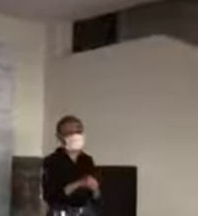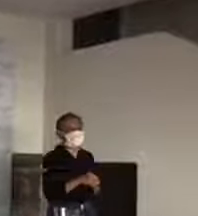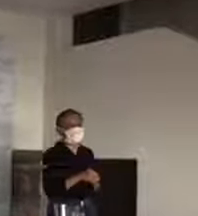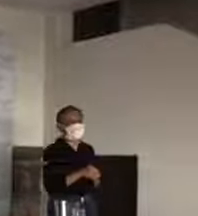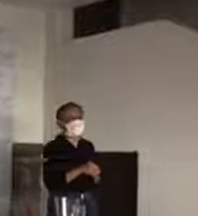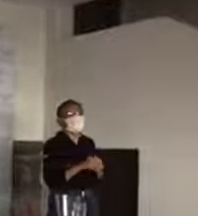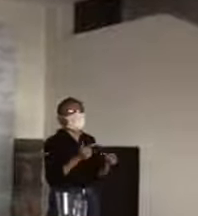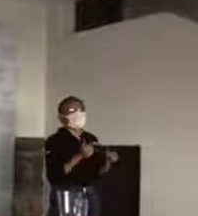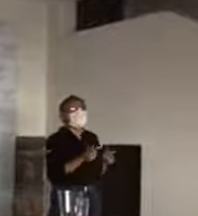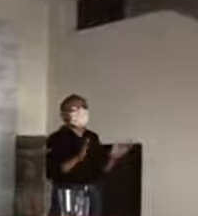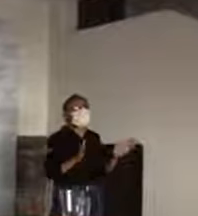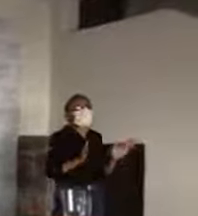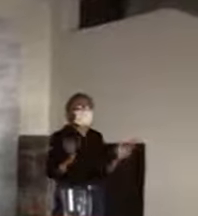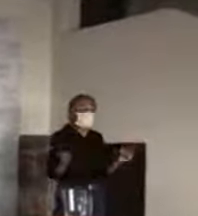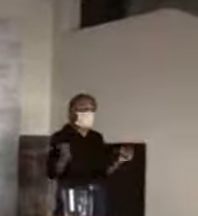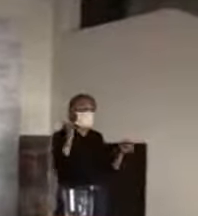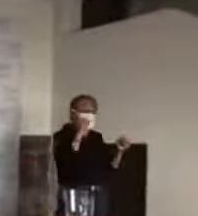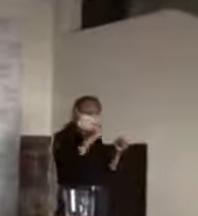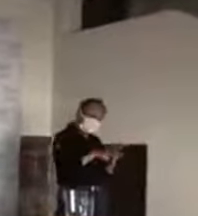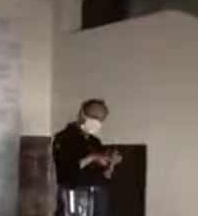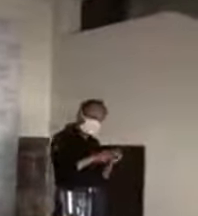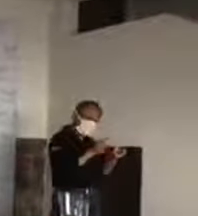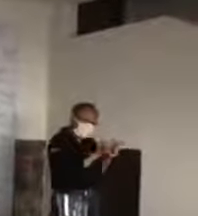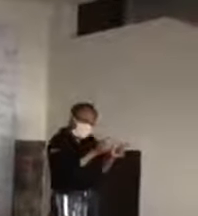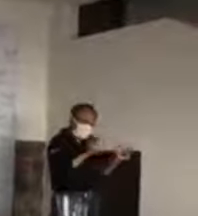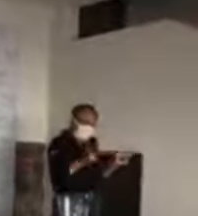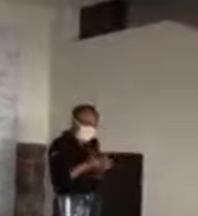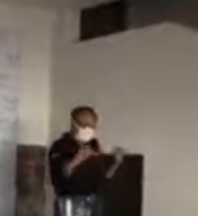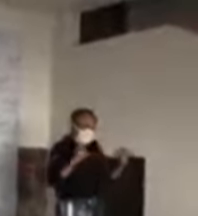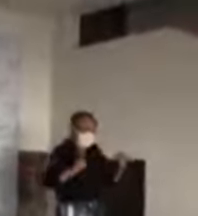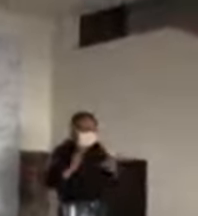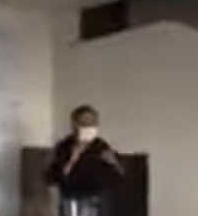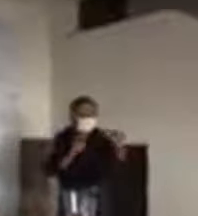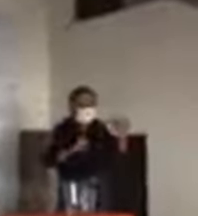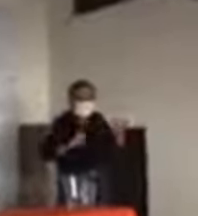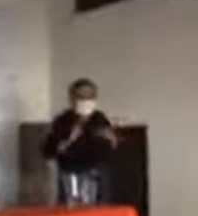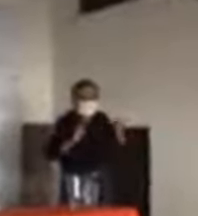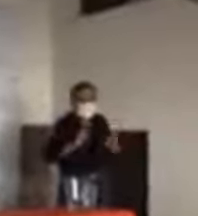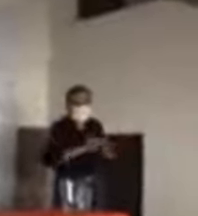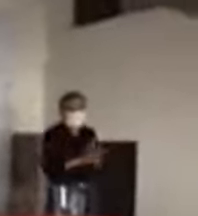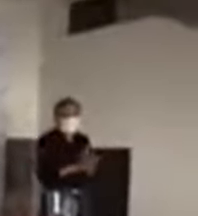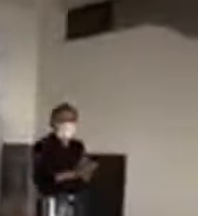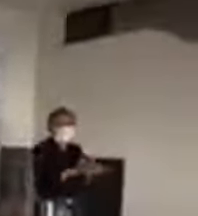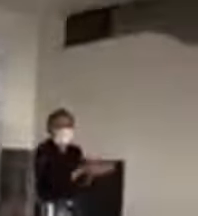Seguimiento de la Política Joven del Estado de Colima para el periodo